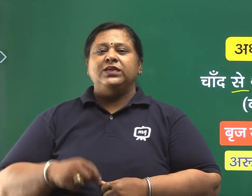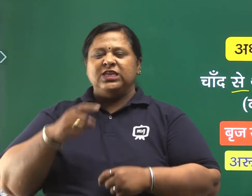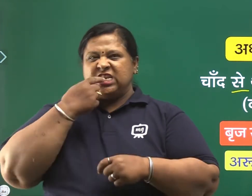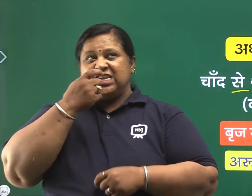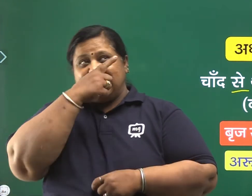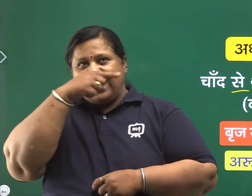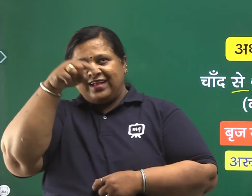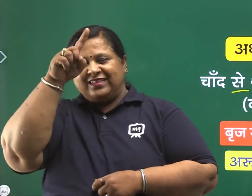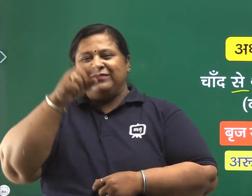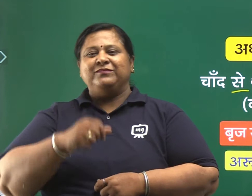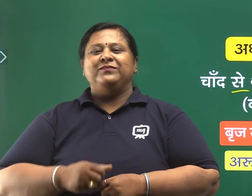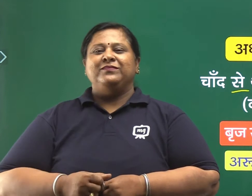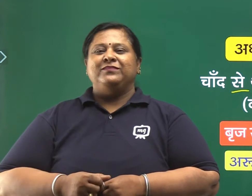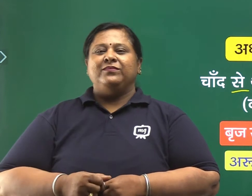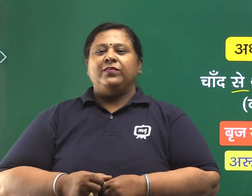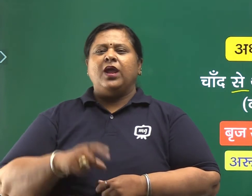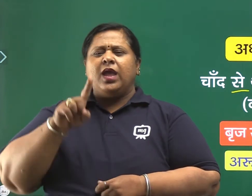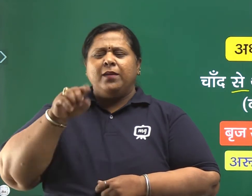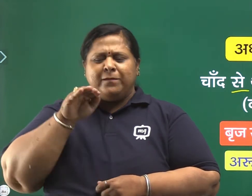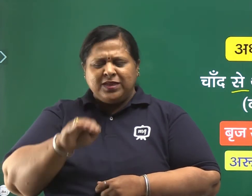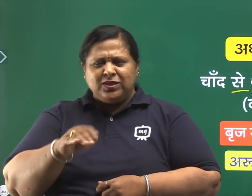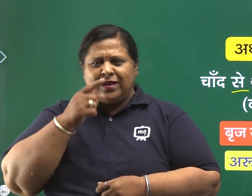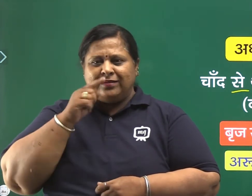चांद और एक बच्चा